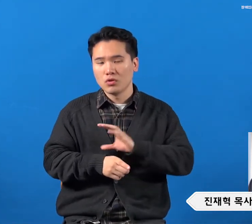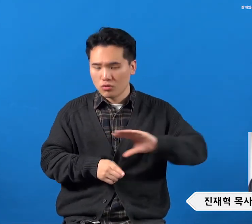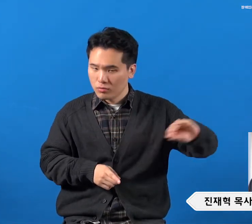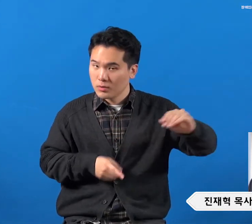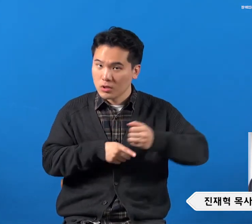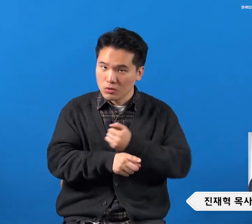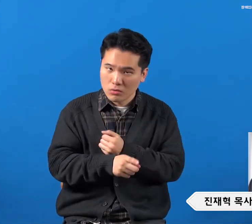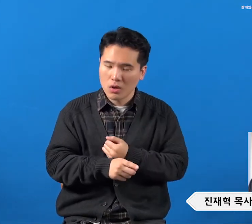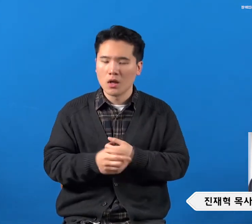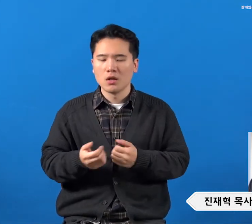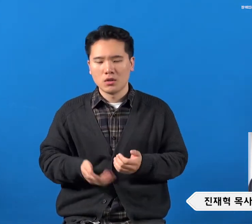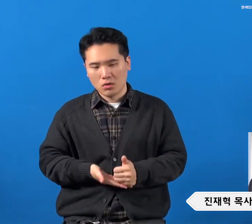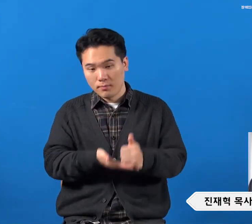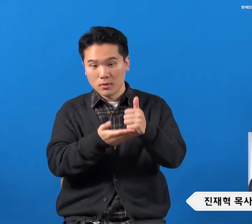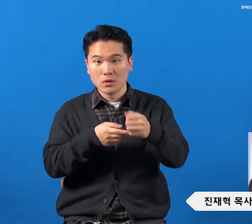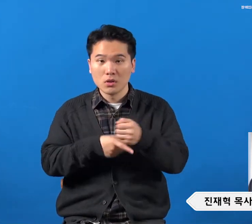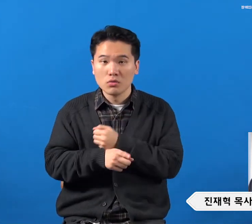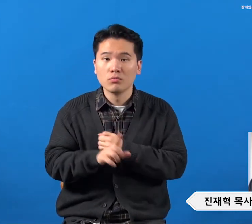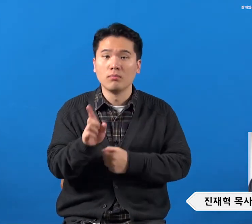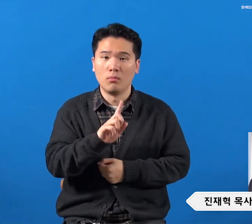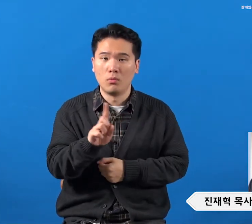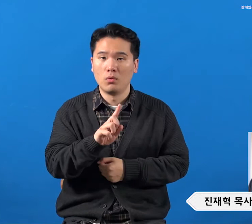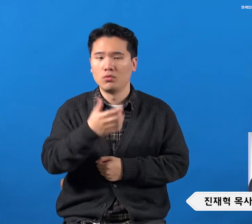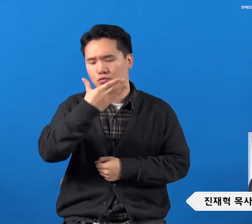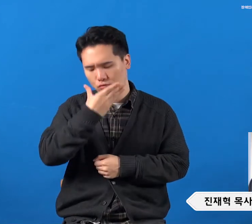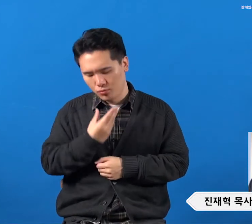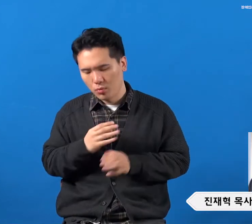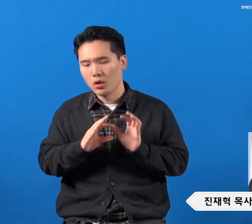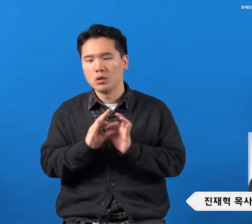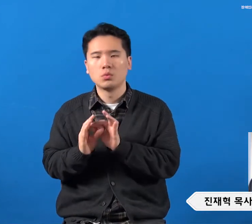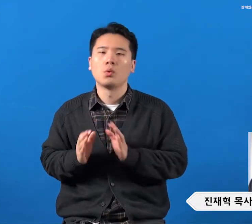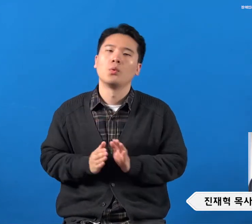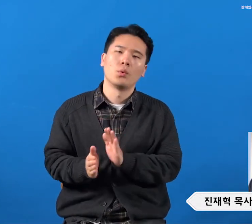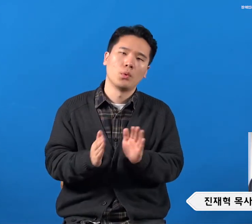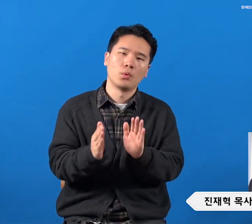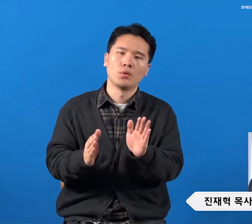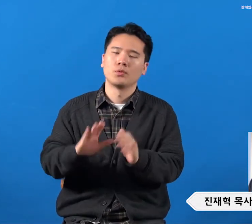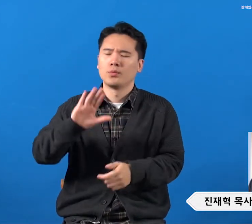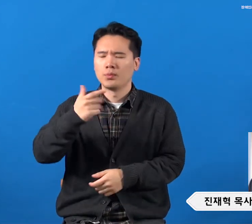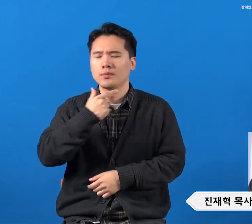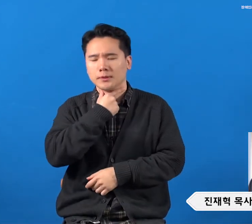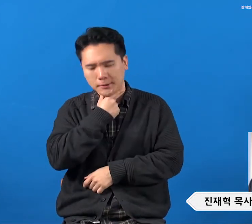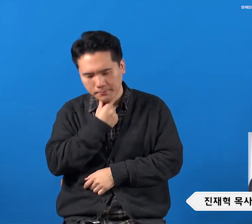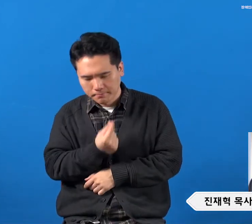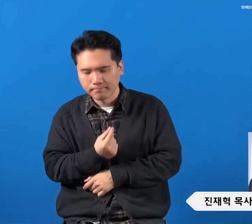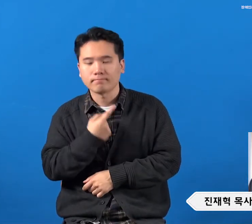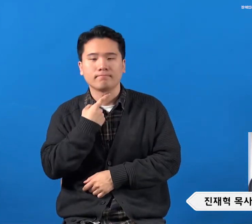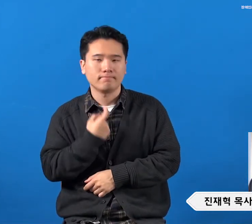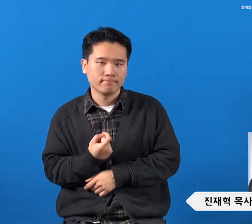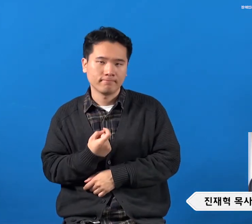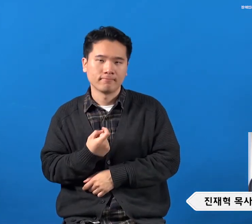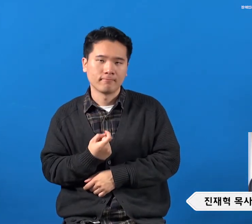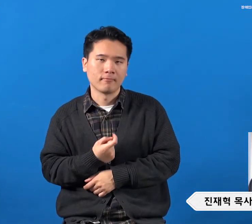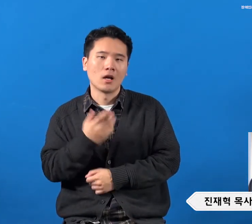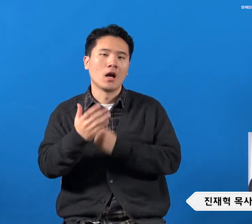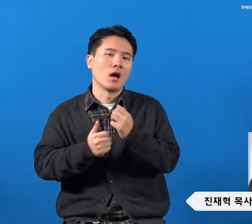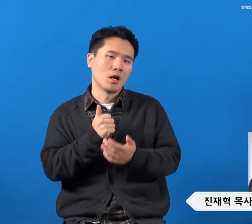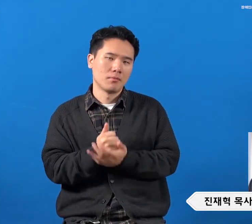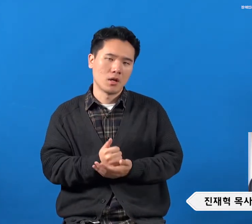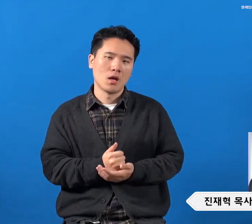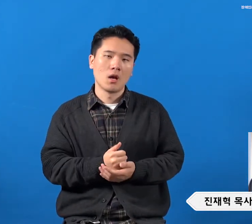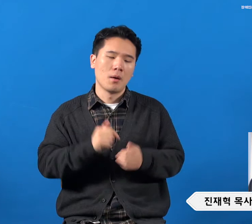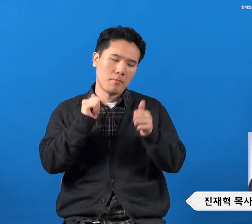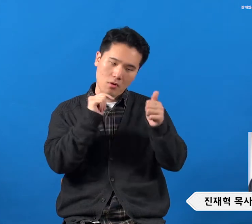있었던 이유, 축복의 통로, 축복의 통로가 되고자 했던 하나님의 명령,